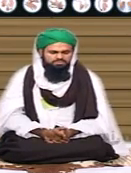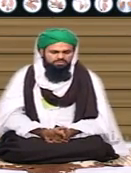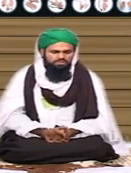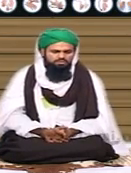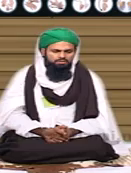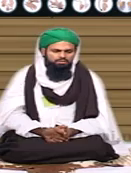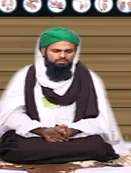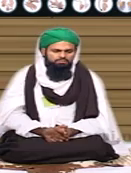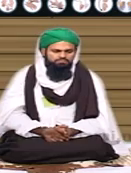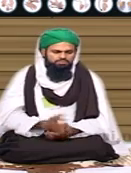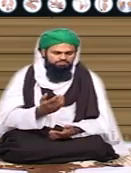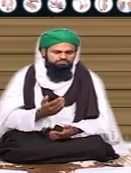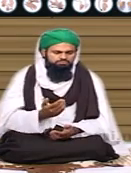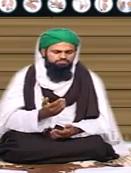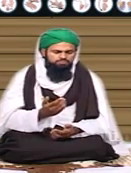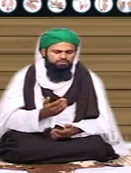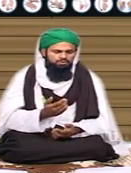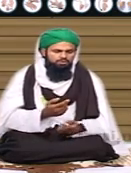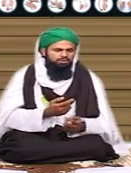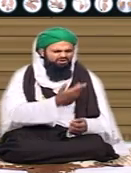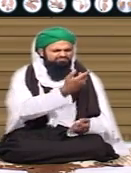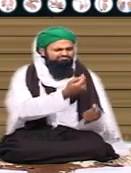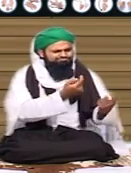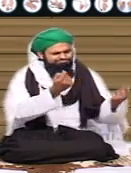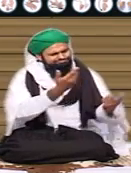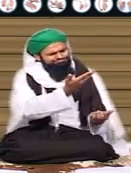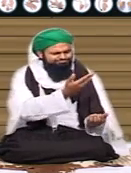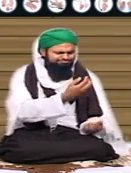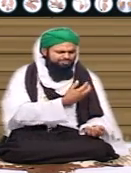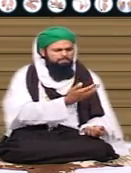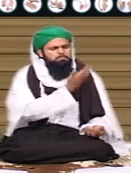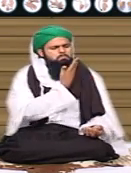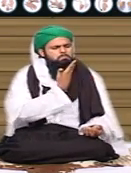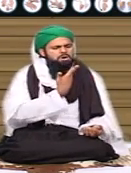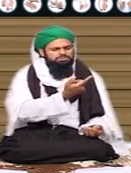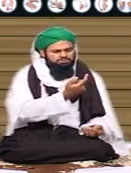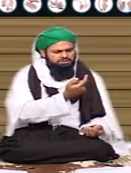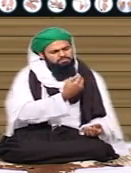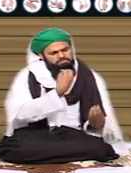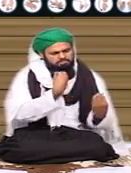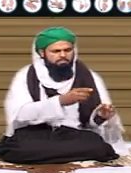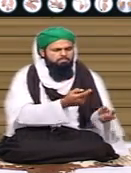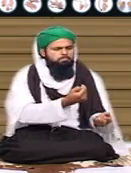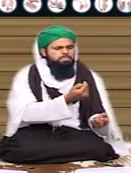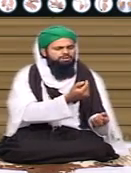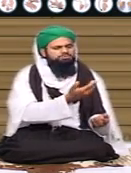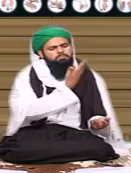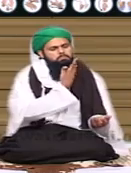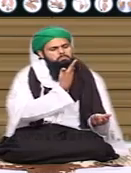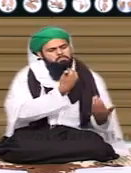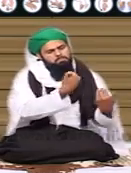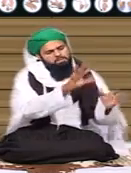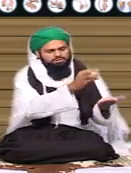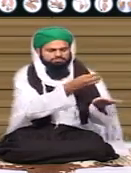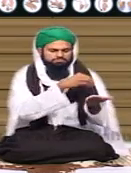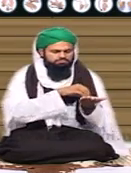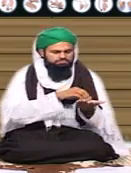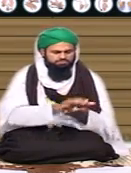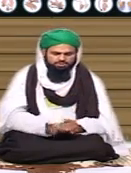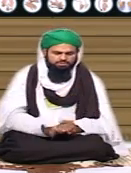اکثر جھوٹ بہت بولتے ہیں۔ اول تو ٹھہراتے کم ہے، سیٹ صاحب آپ کی جو مرضی میں دے دو، اور آپ بھی بھول پن میں آ گئے، اس کے اوپر